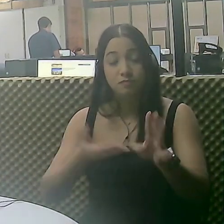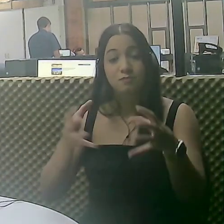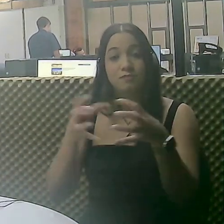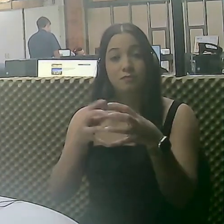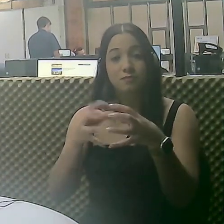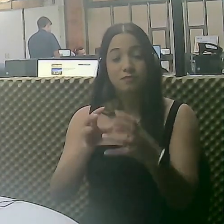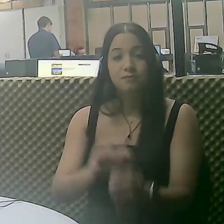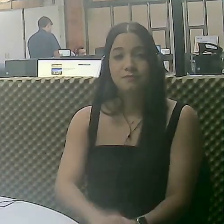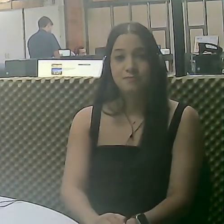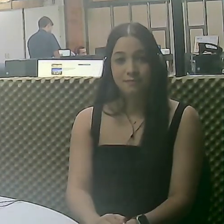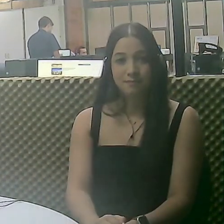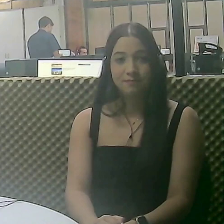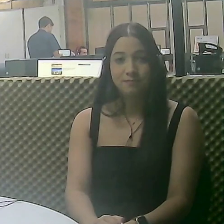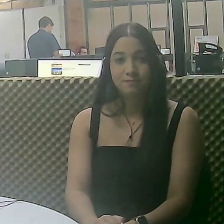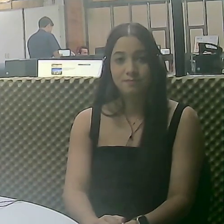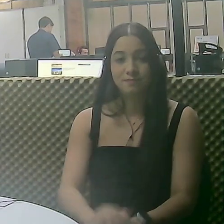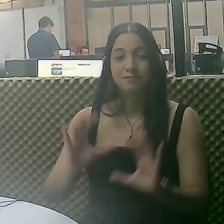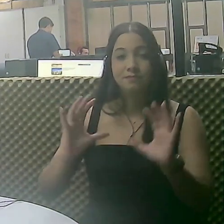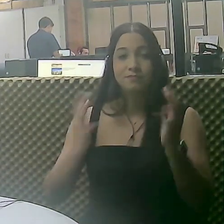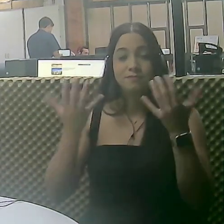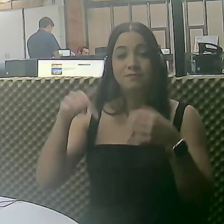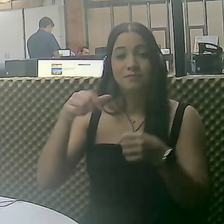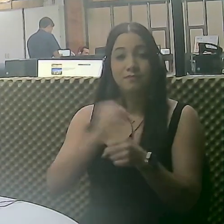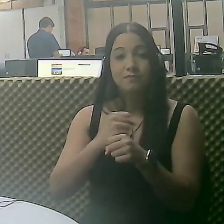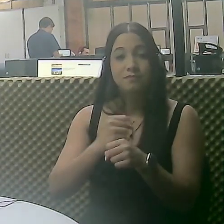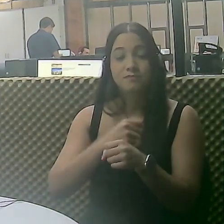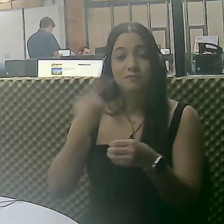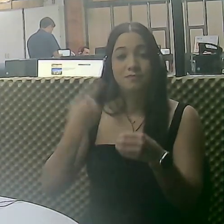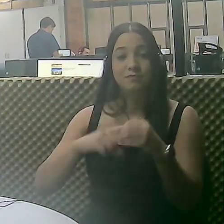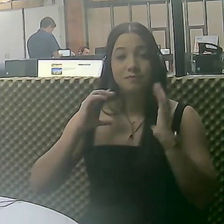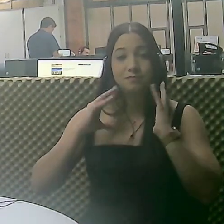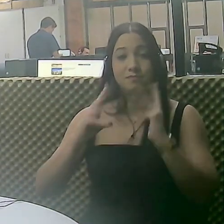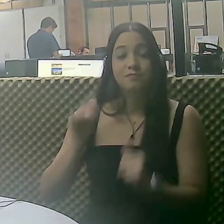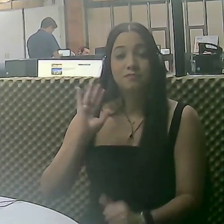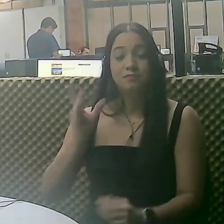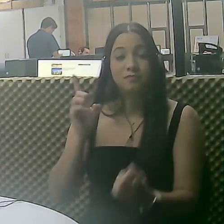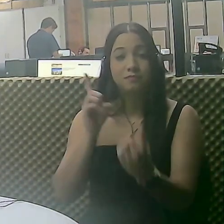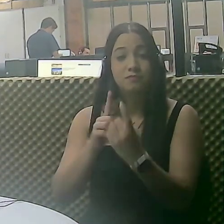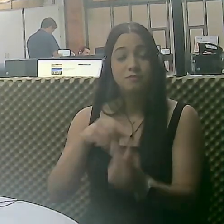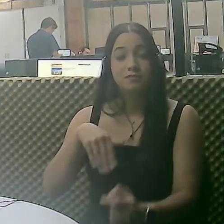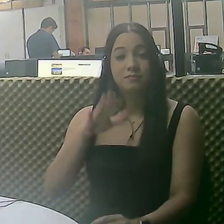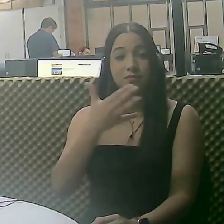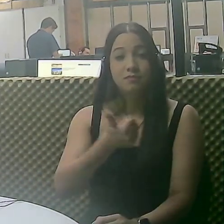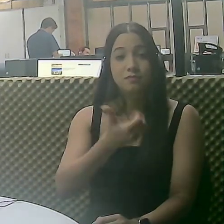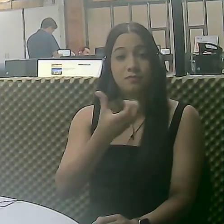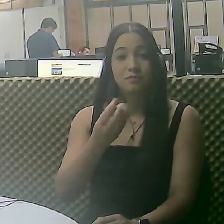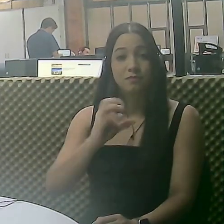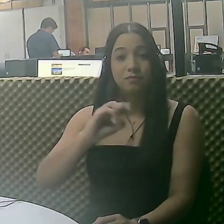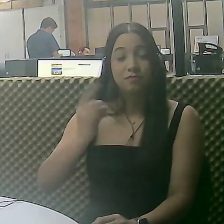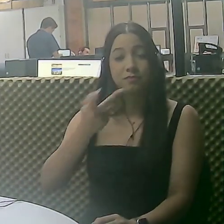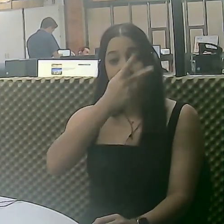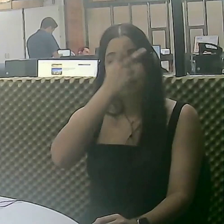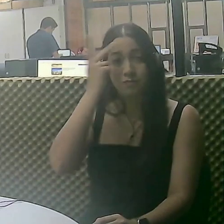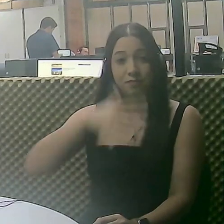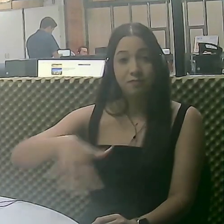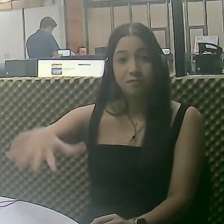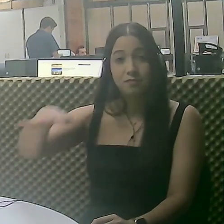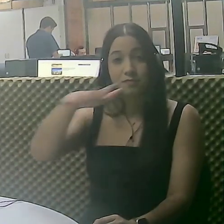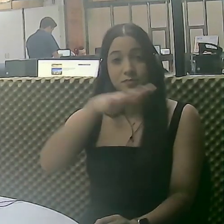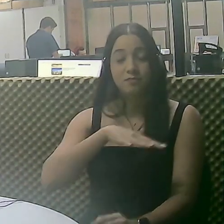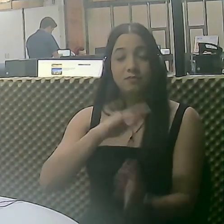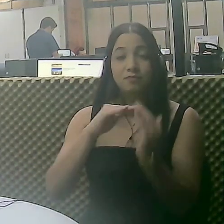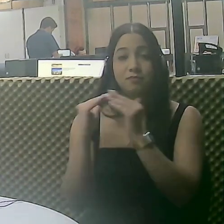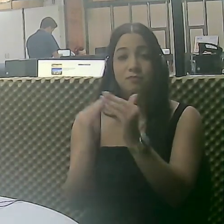equipes. Nas edições deste ano, o Mutirão Cidade Limpa já atendeu mais de 160 mil pessoas nas regiões